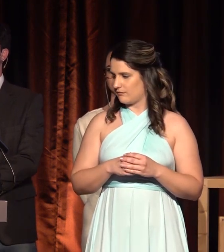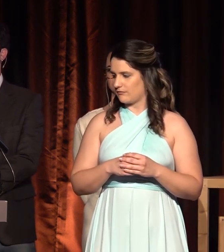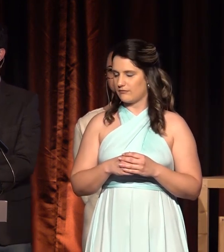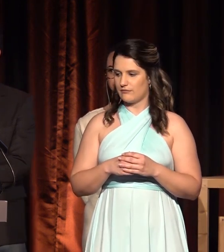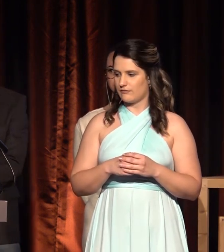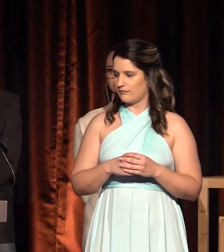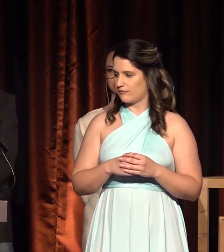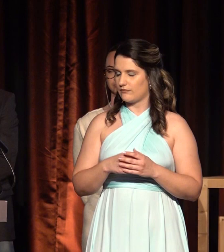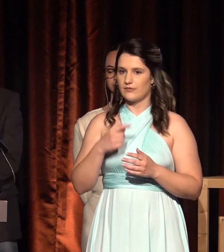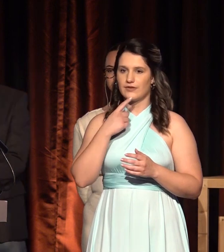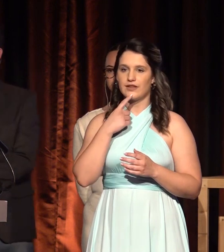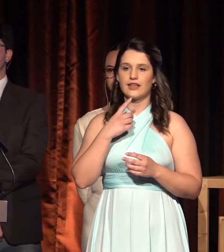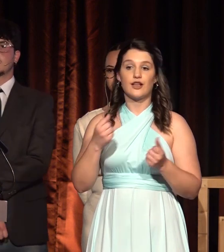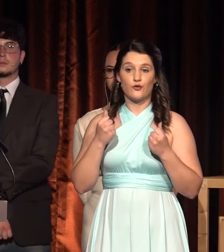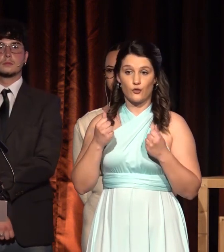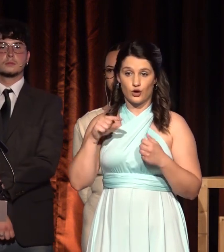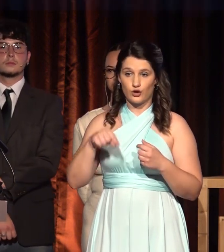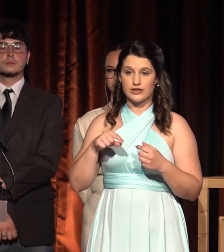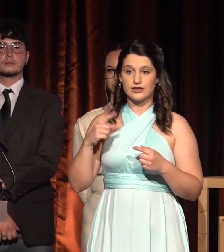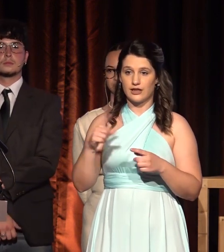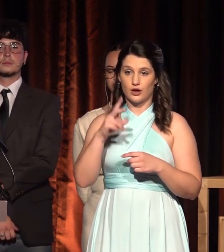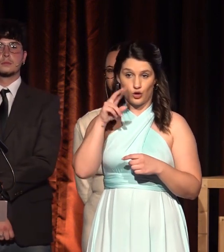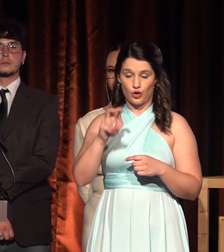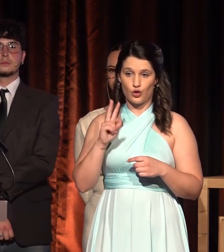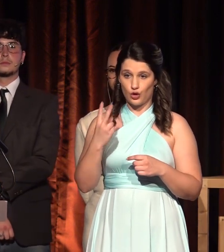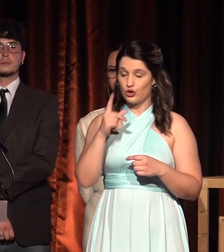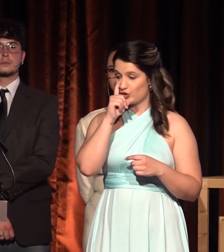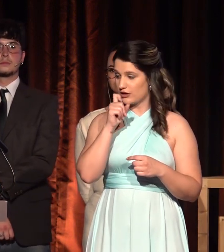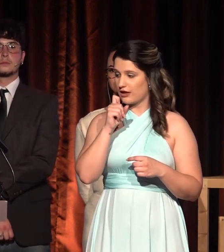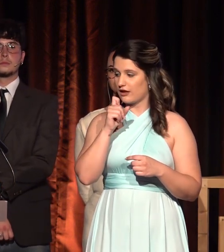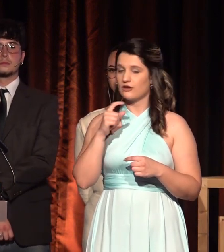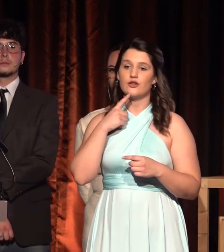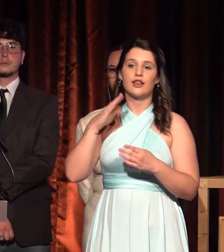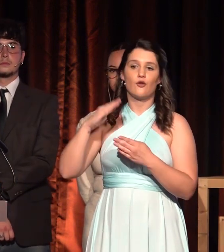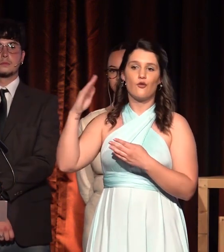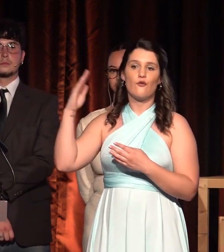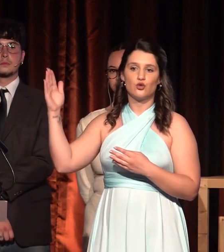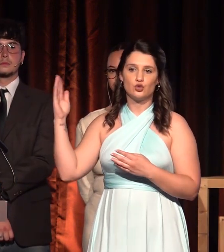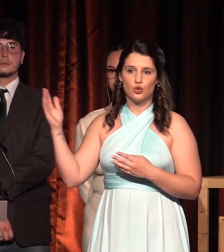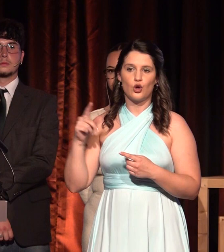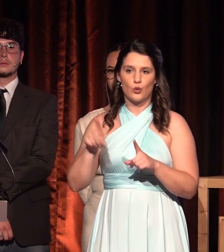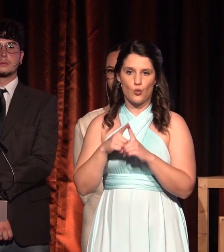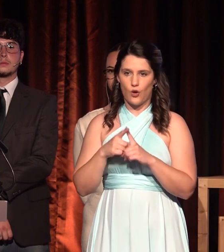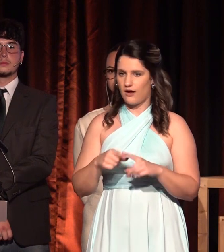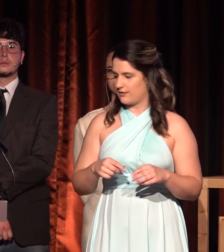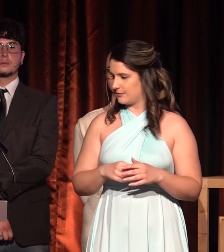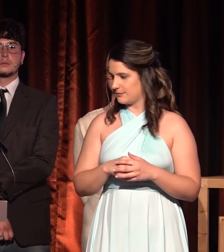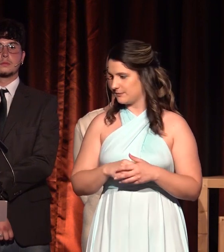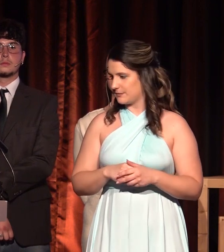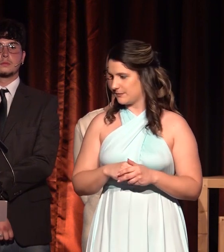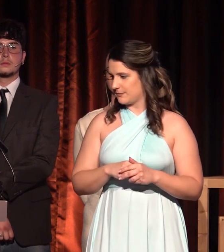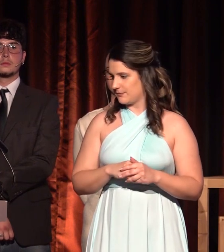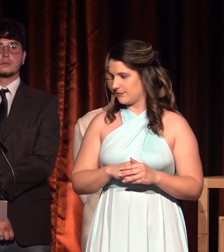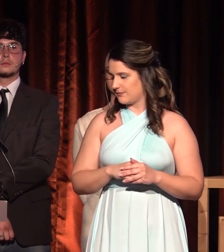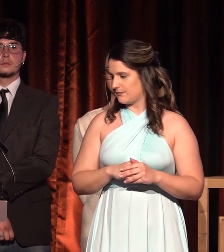Espero que aquest mateix esforç us pugui portar endavant en tot el que vosaltres us proposeu en aquesta vida i us acompanyi en